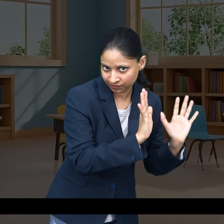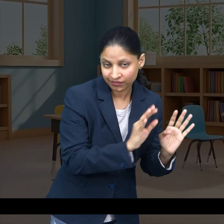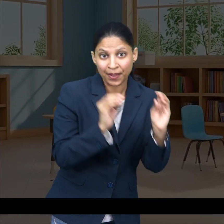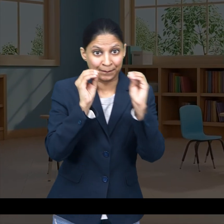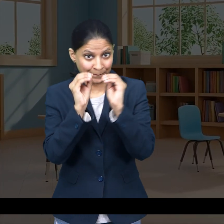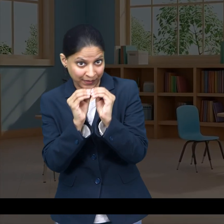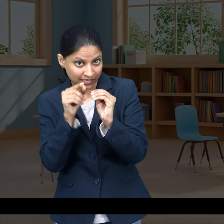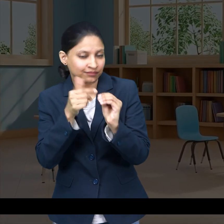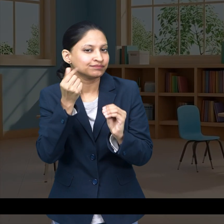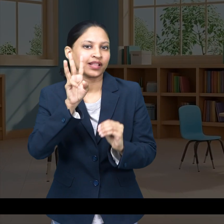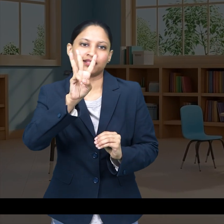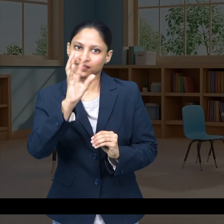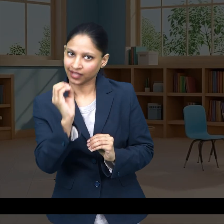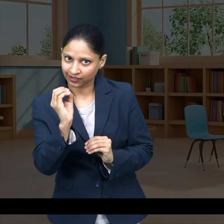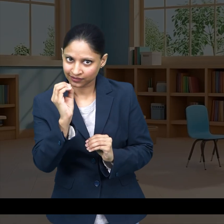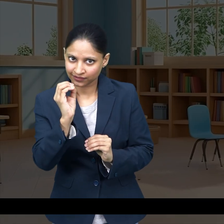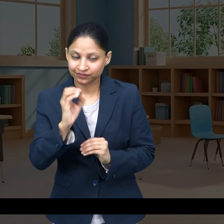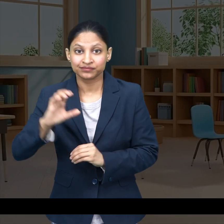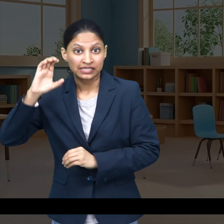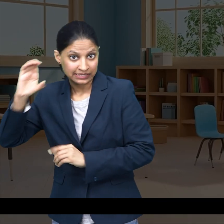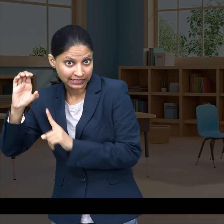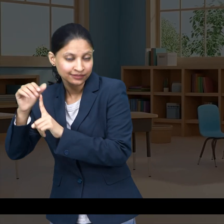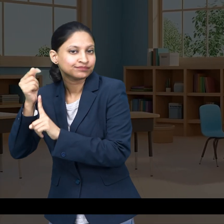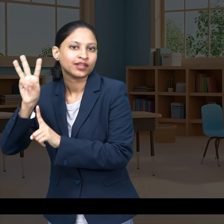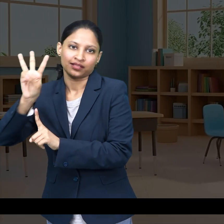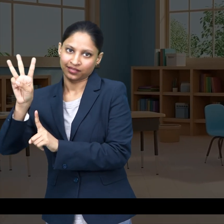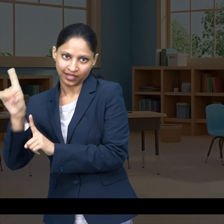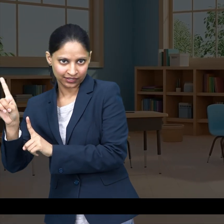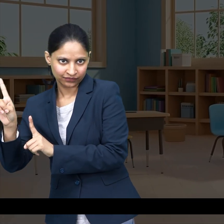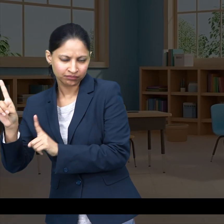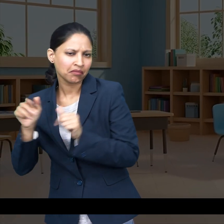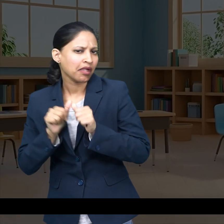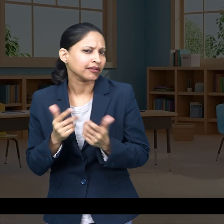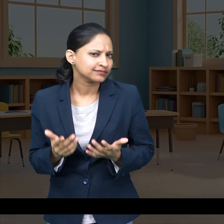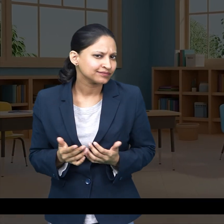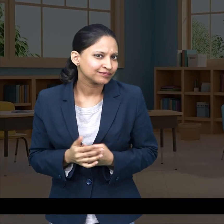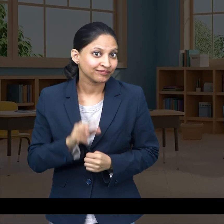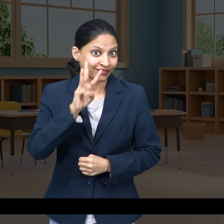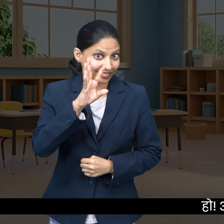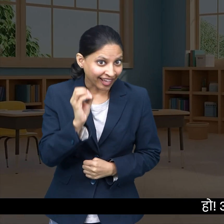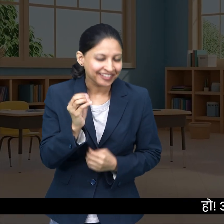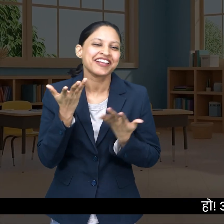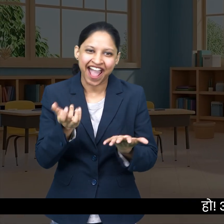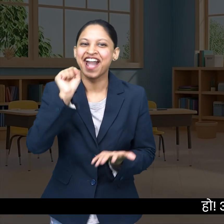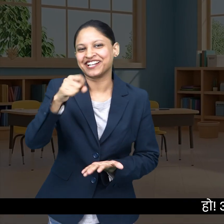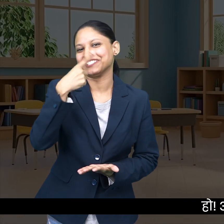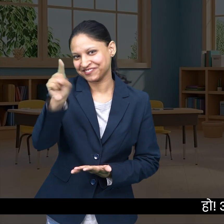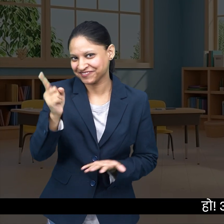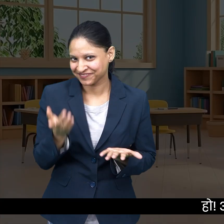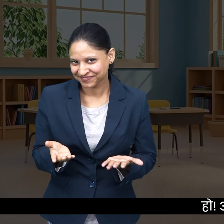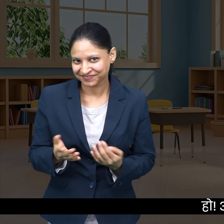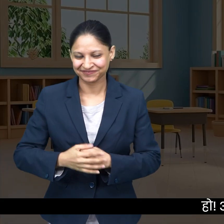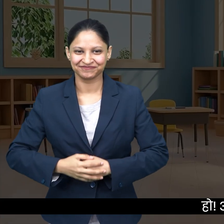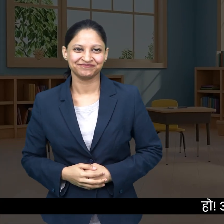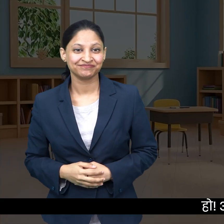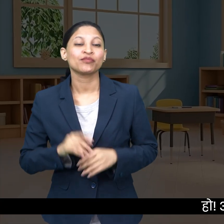28, ब 30, क 31. हो,